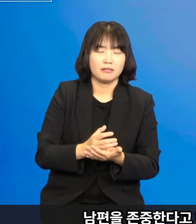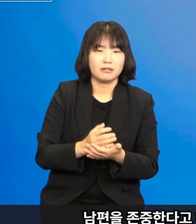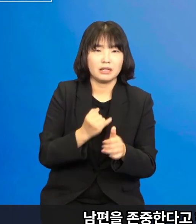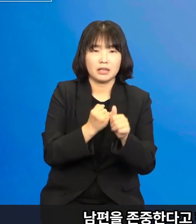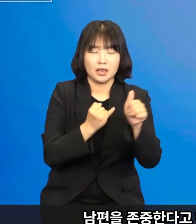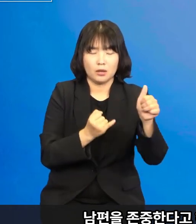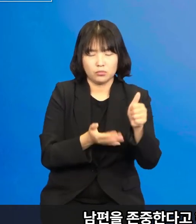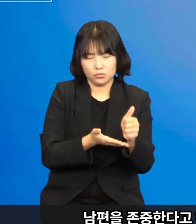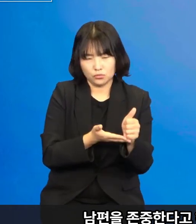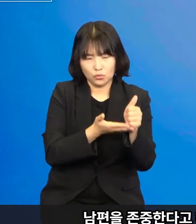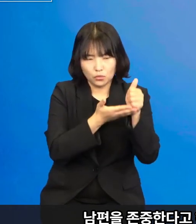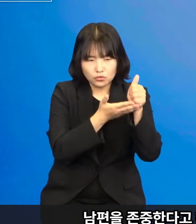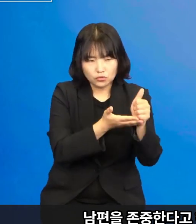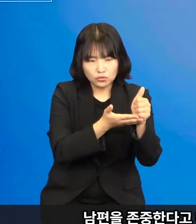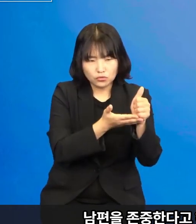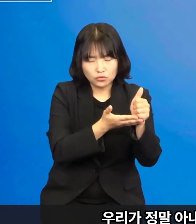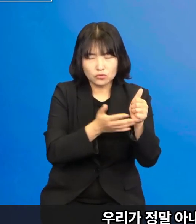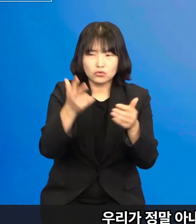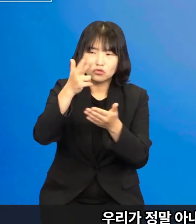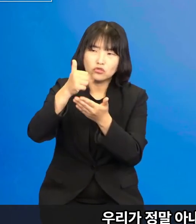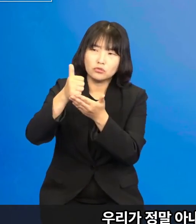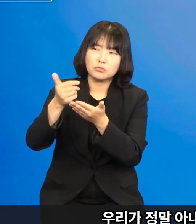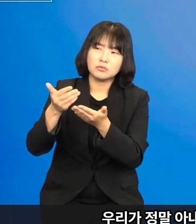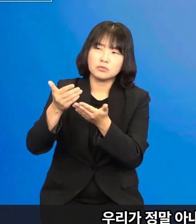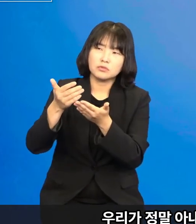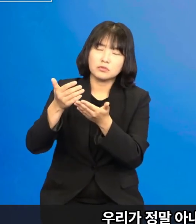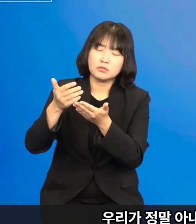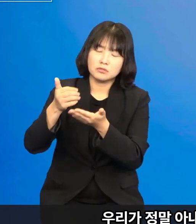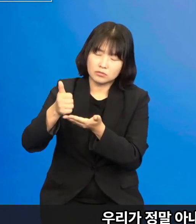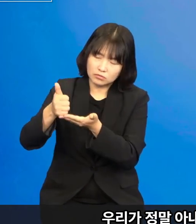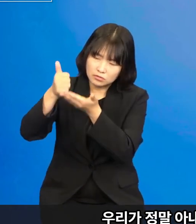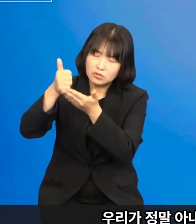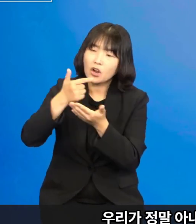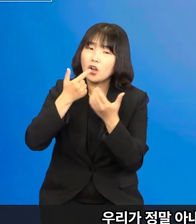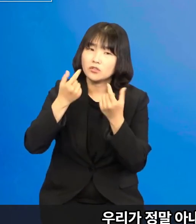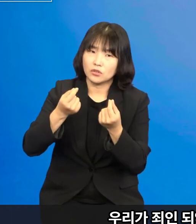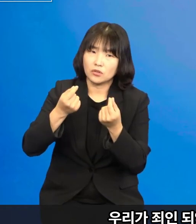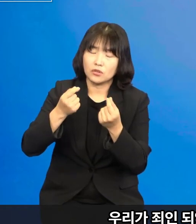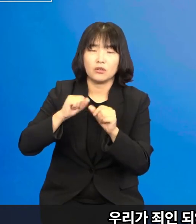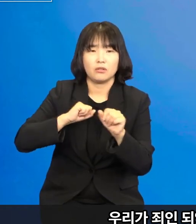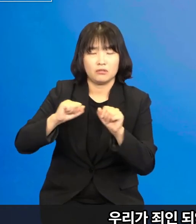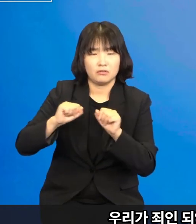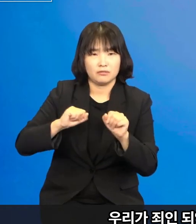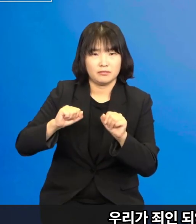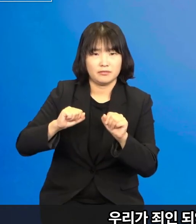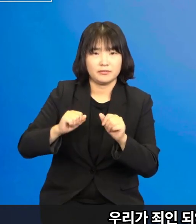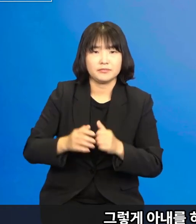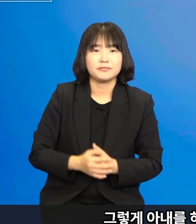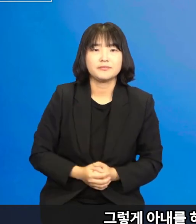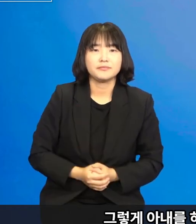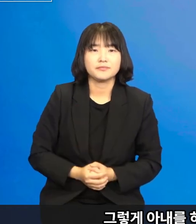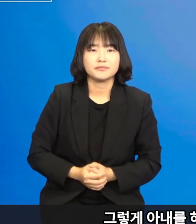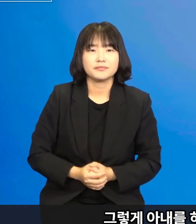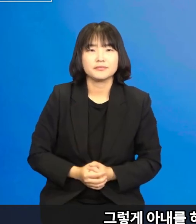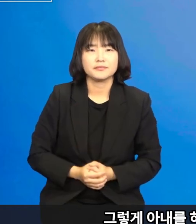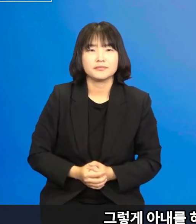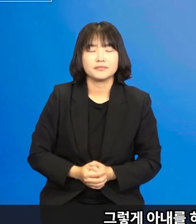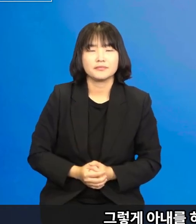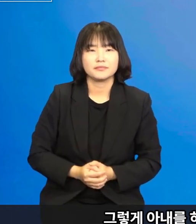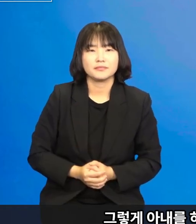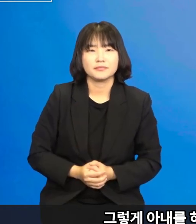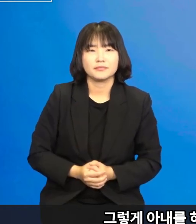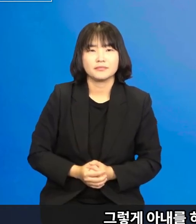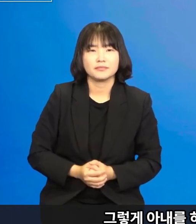존중한다라고 하는 것, 죽게 하듯 한다는 것, 우리가 정말 아내를 주님이 교회를 위해서 우리가 제인 디어스에 사랑한 것처럼 그렇게